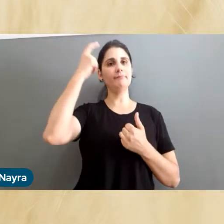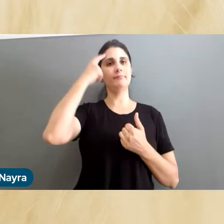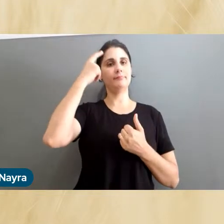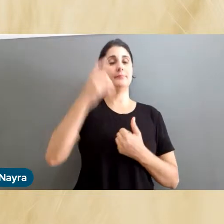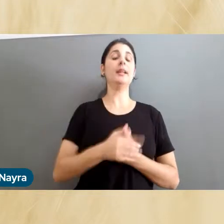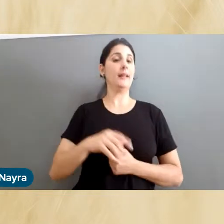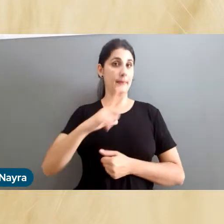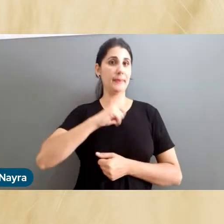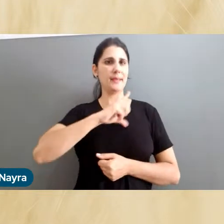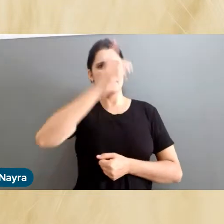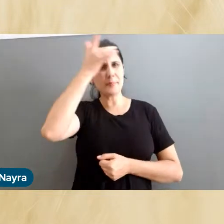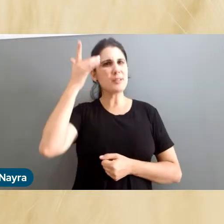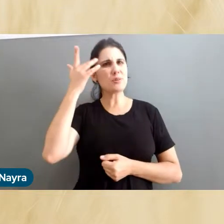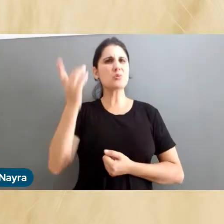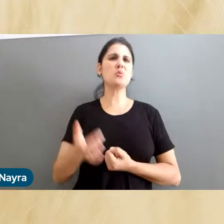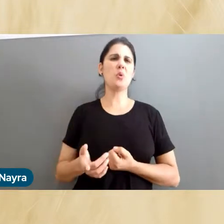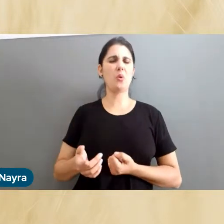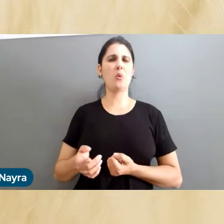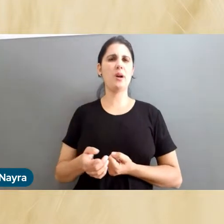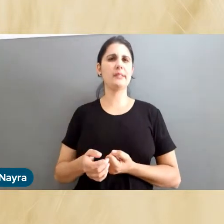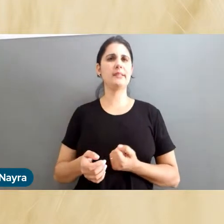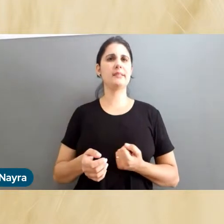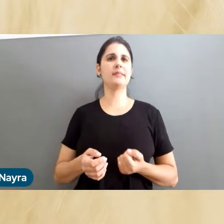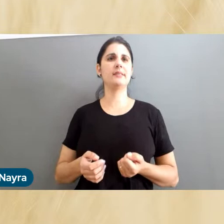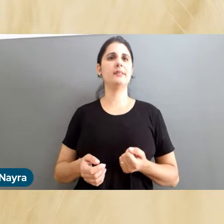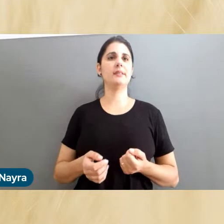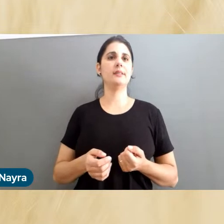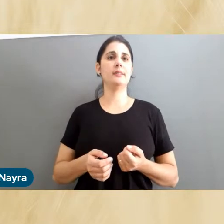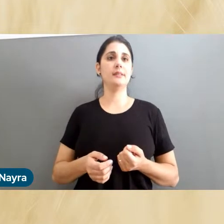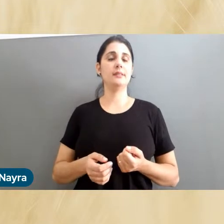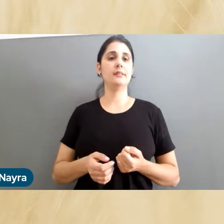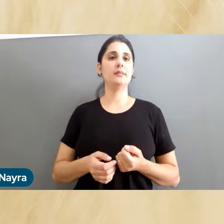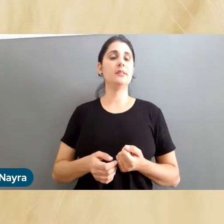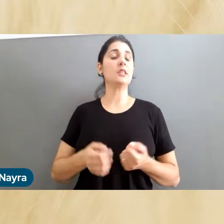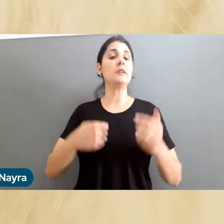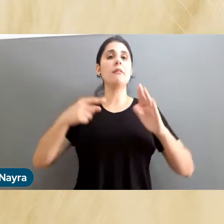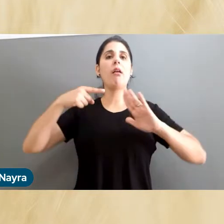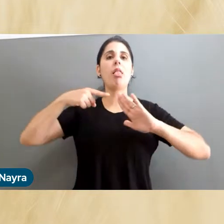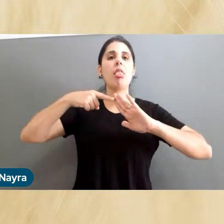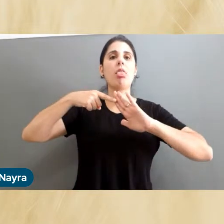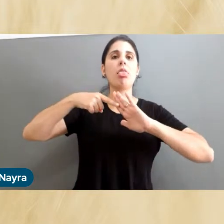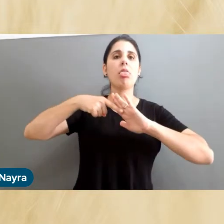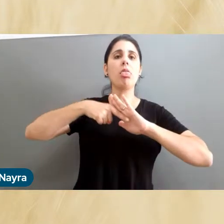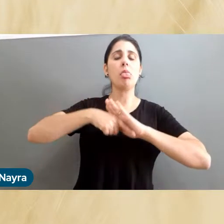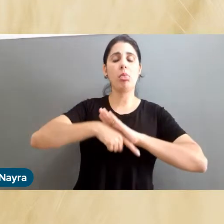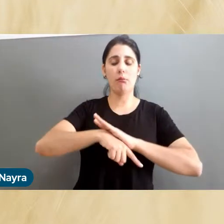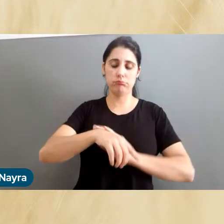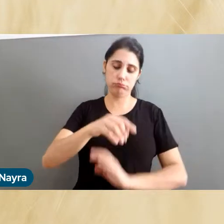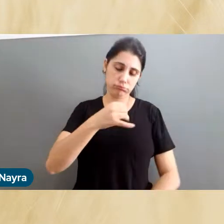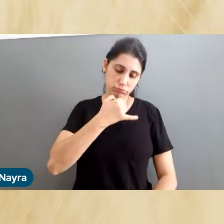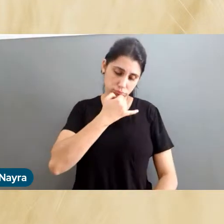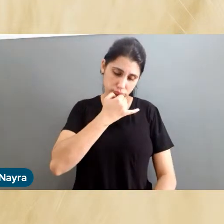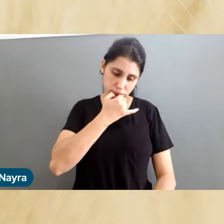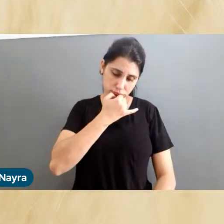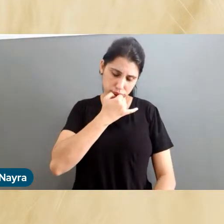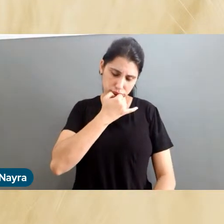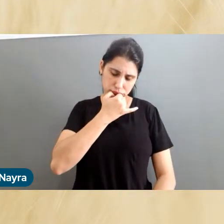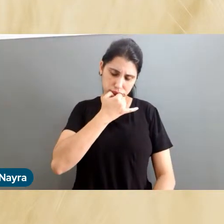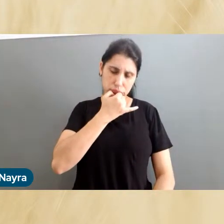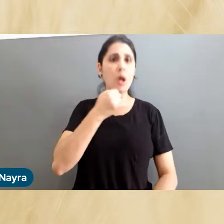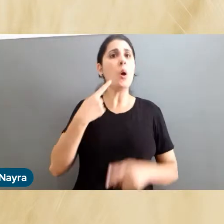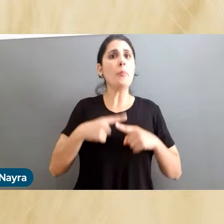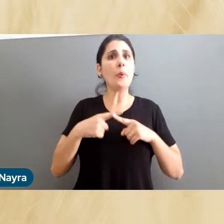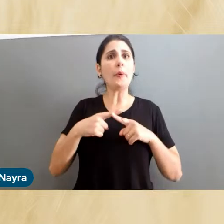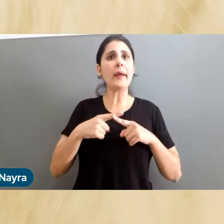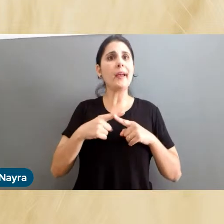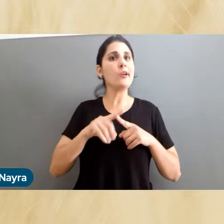pessoas que se colocam em verdadeiros precipícios de desânimo e de pessimismo porque se